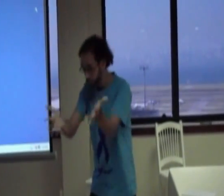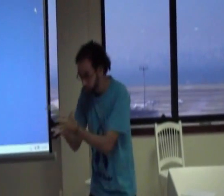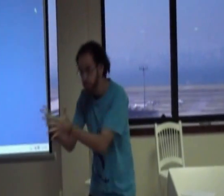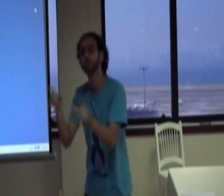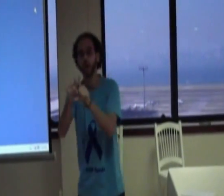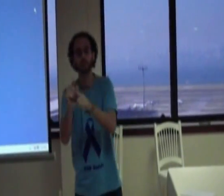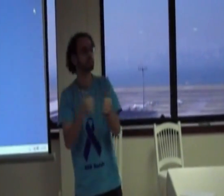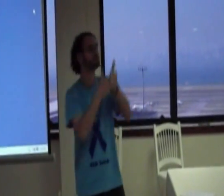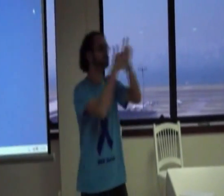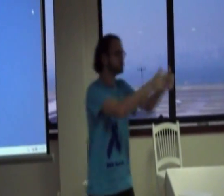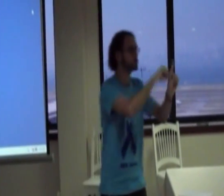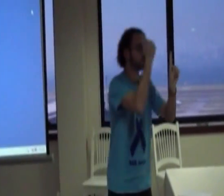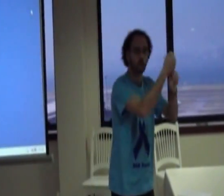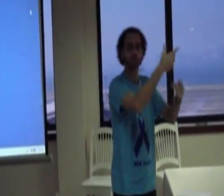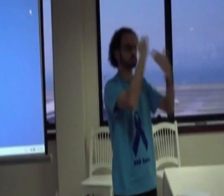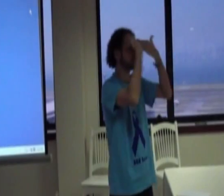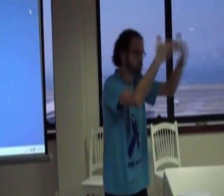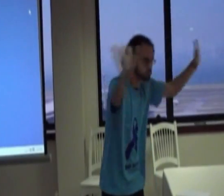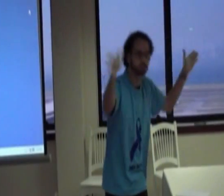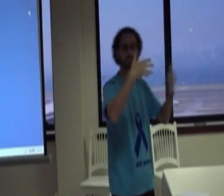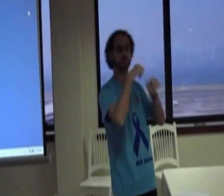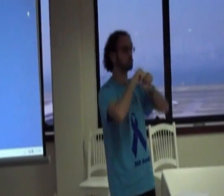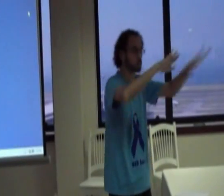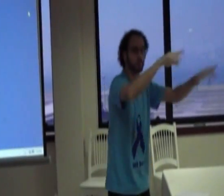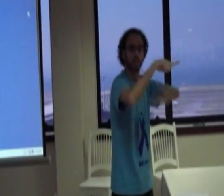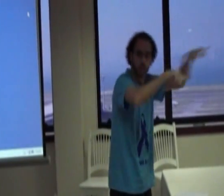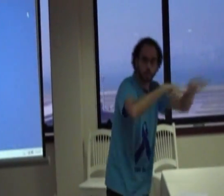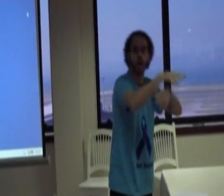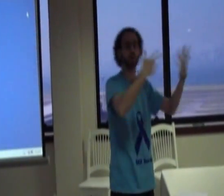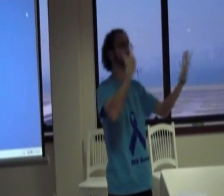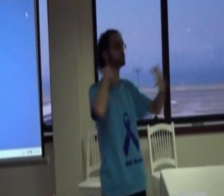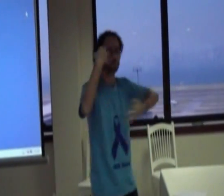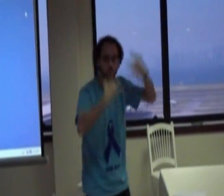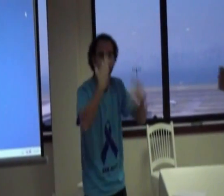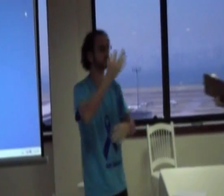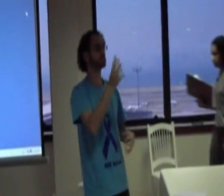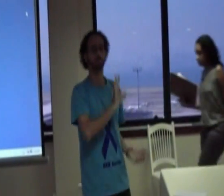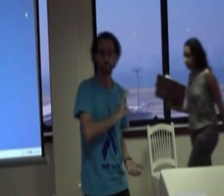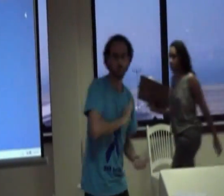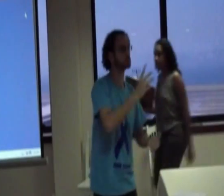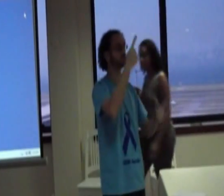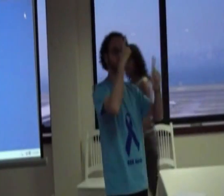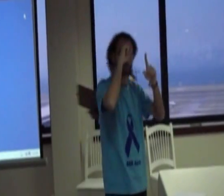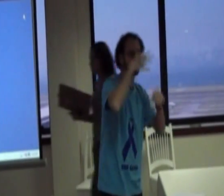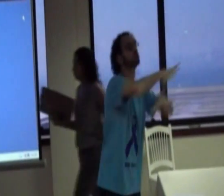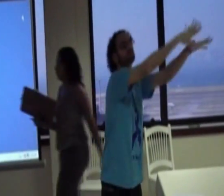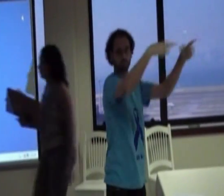Ronice Mille também, a doutora Ronice Mille, ela fala que o surdo, quando ele aprende língua de sinais, ele consegue ter um